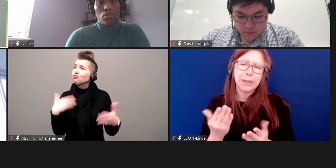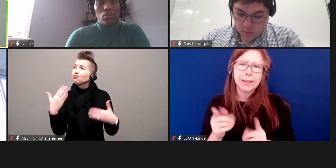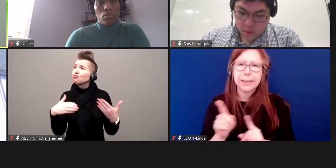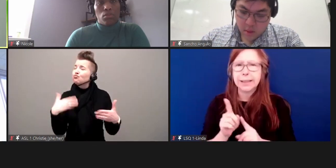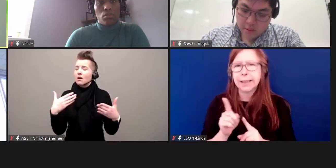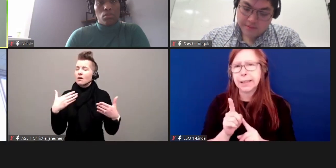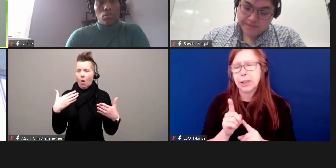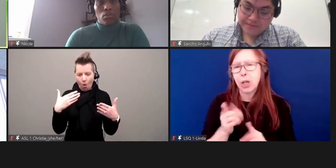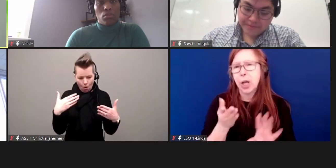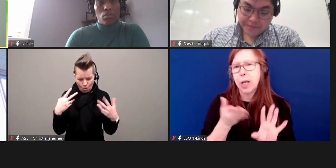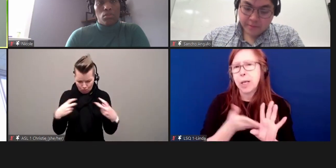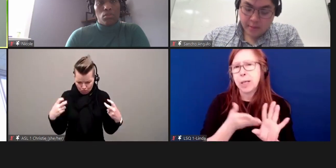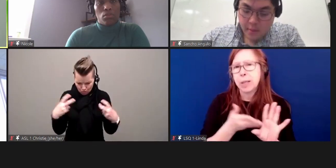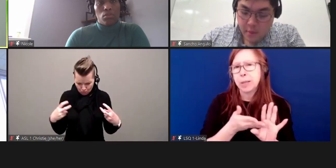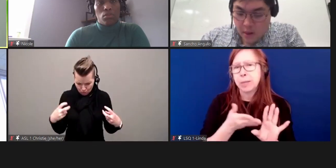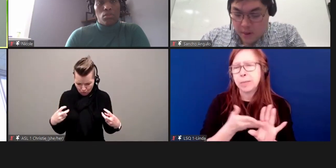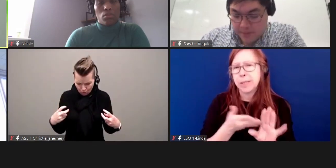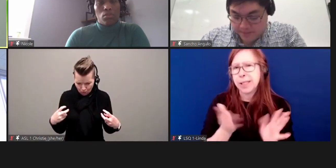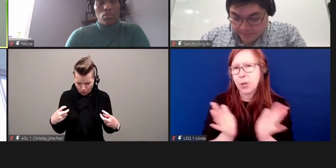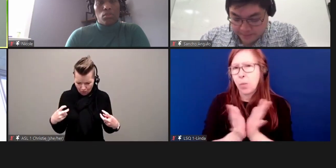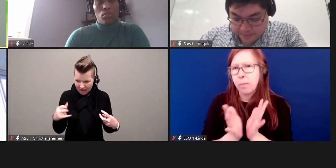Des choses qu'on dit sans penser,